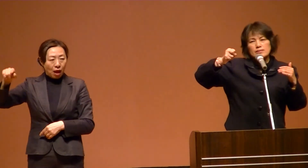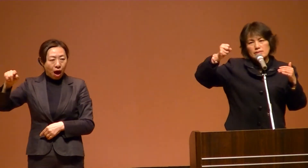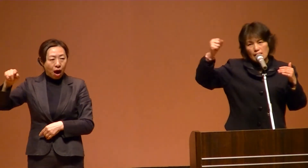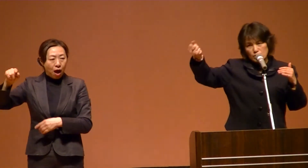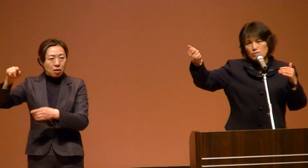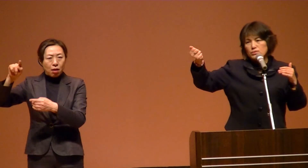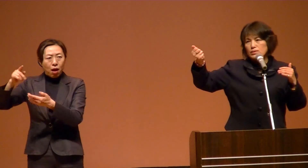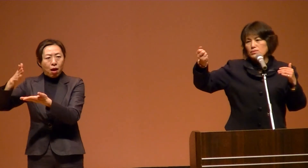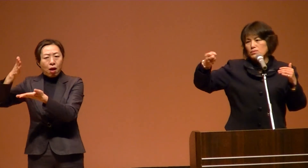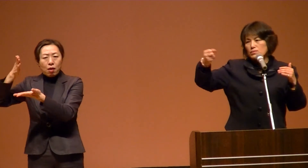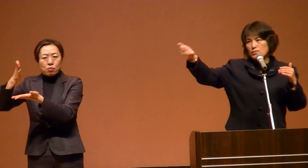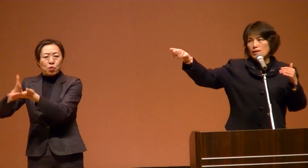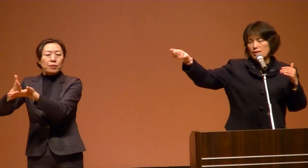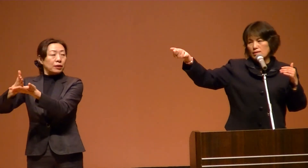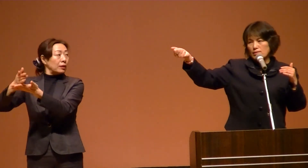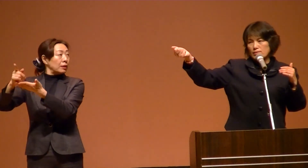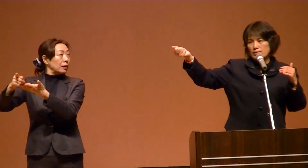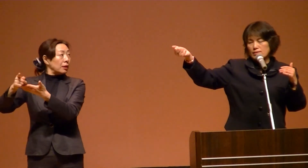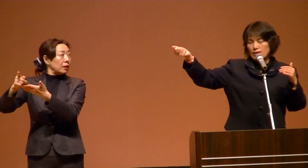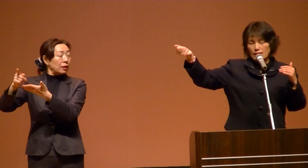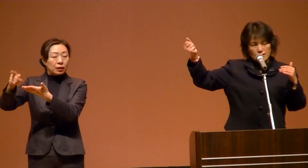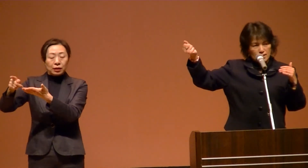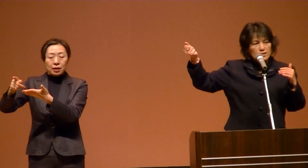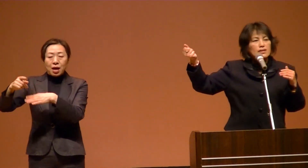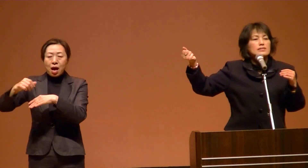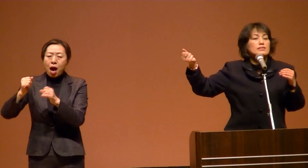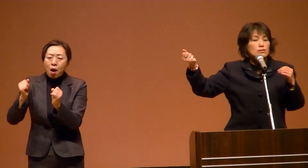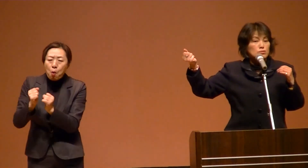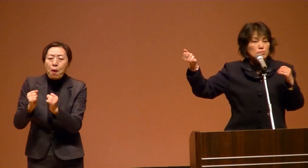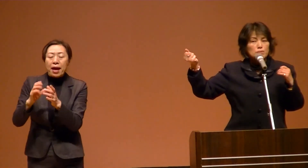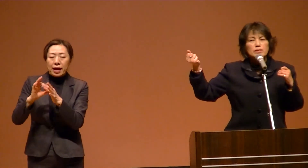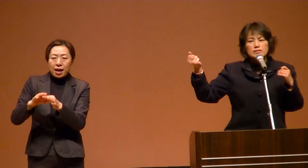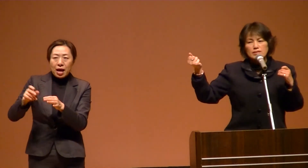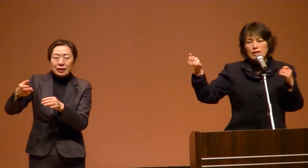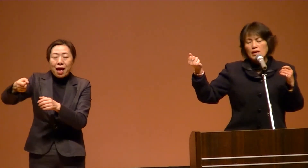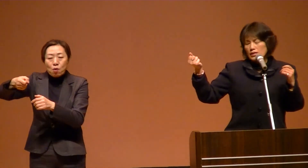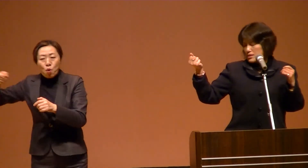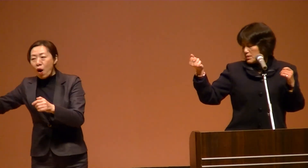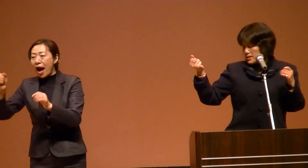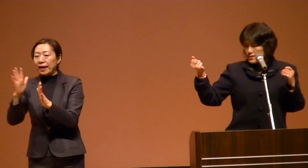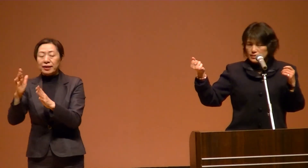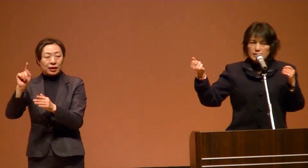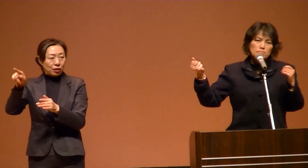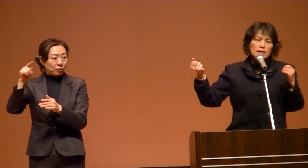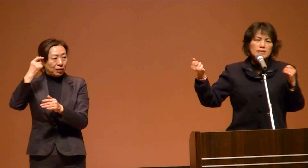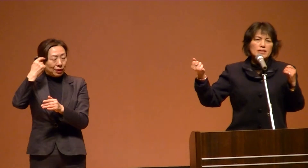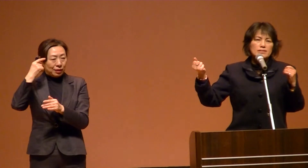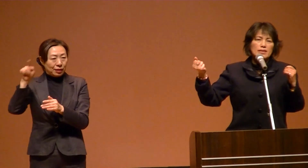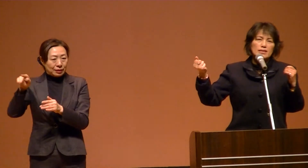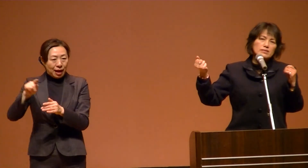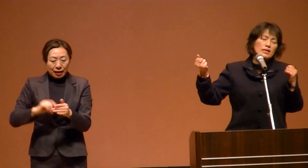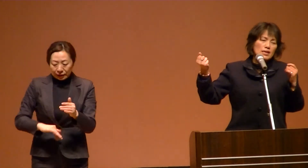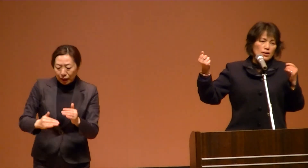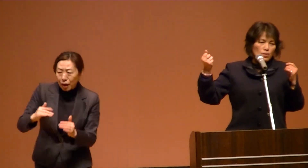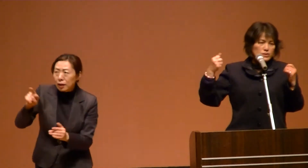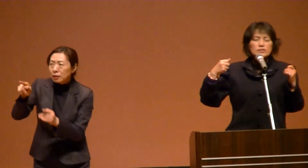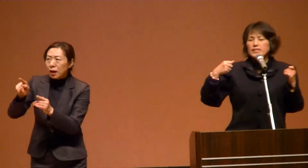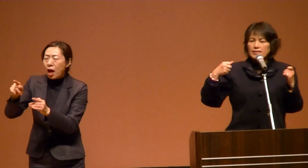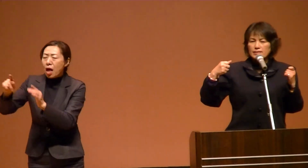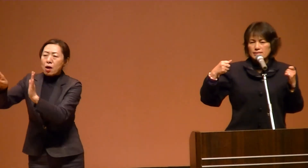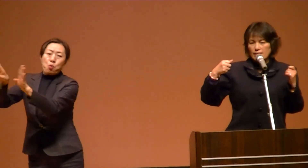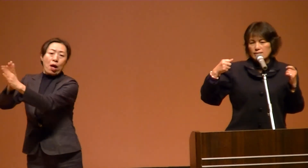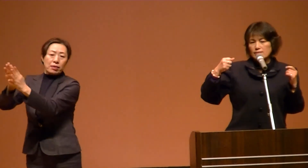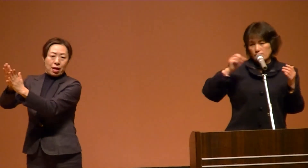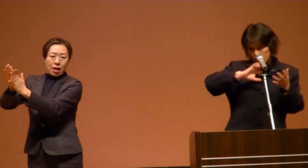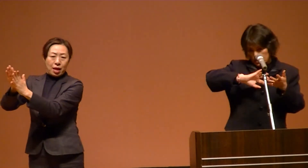て最初の人がそのドア開けれなかったんだと思うんですね。で、すいません下からいっぱい来てるから早く屋上に